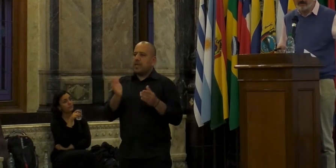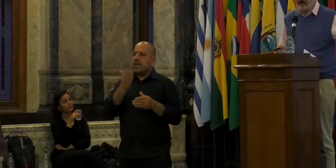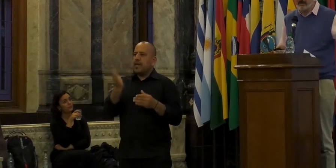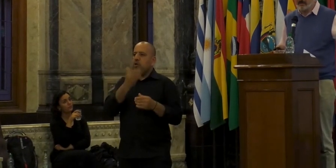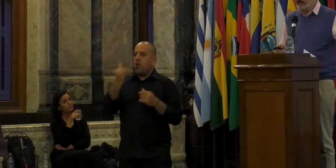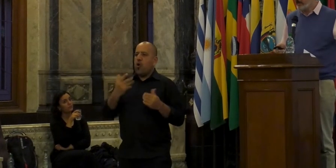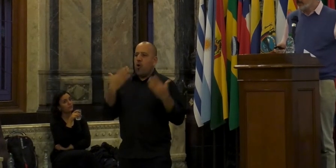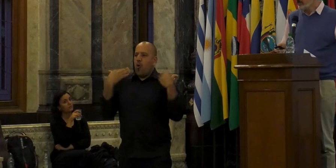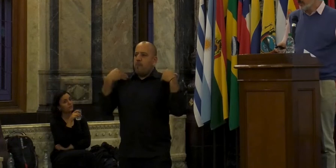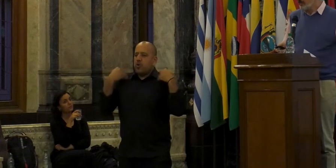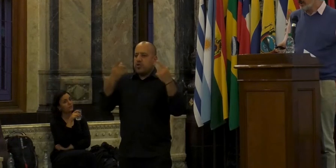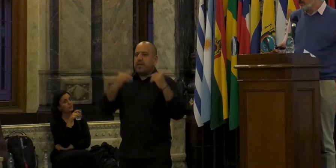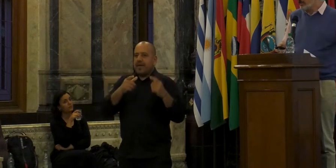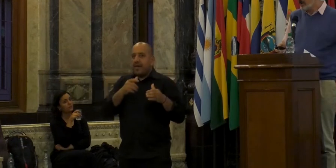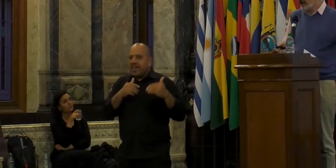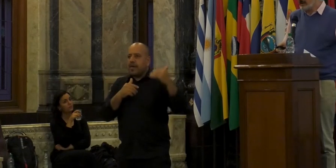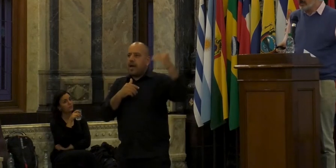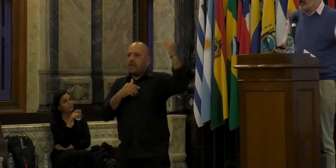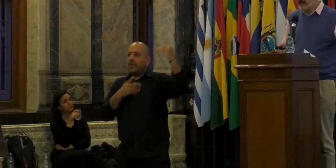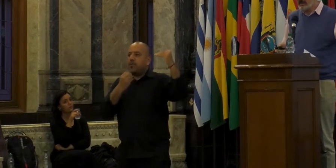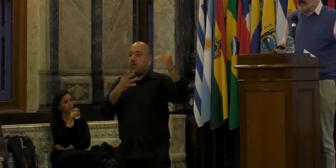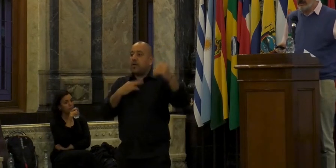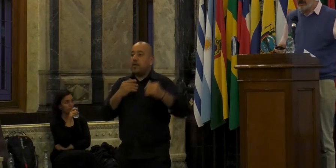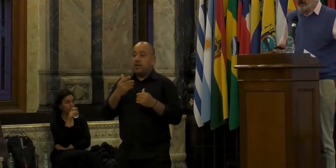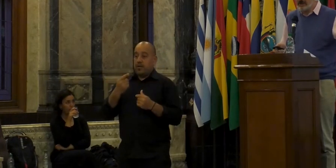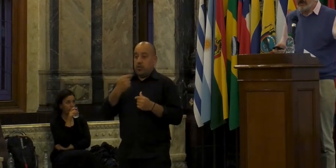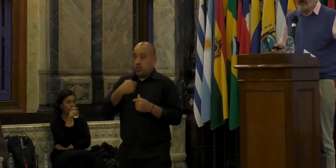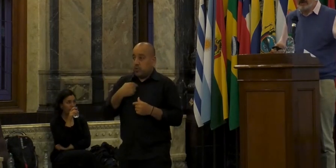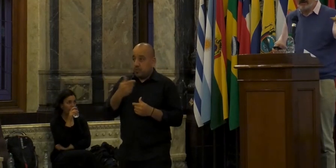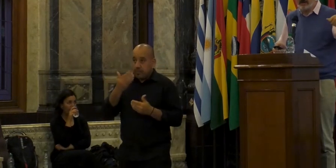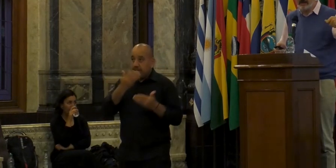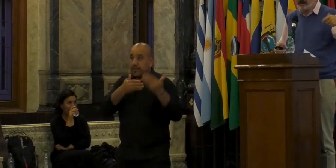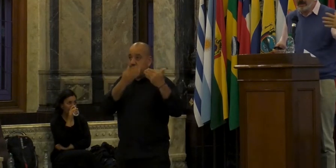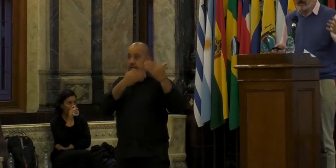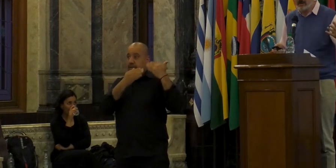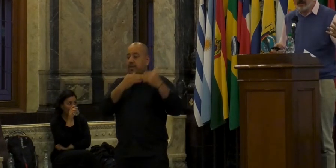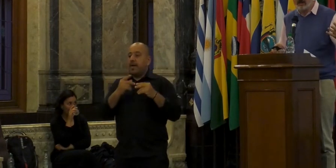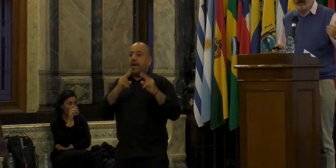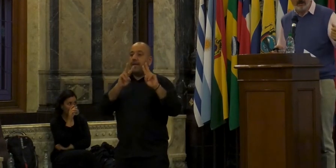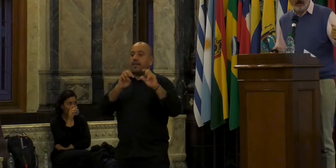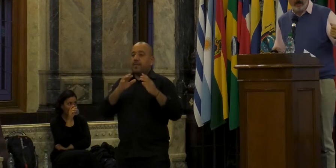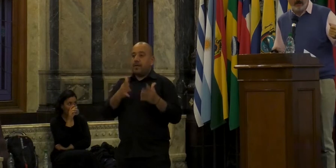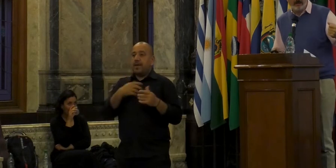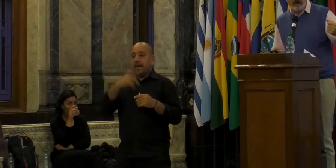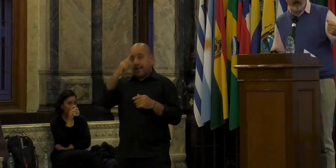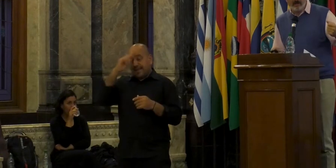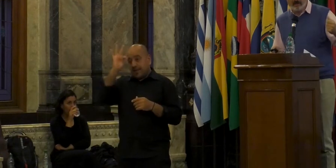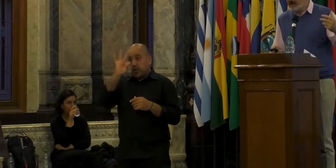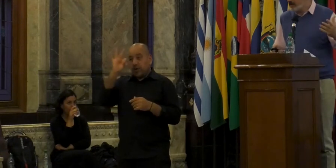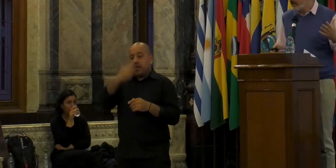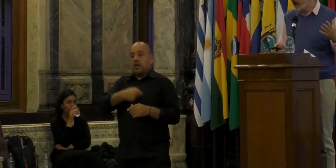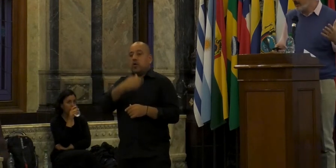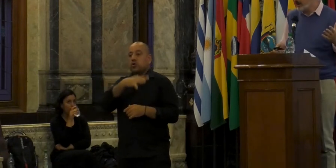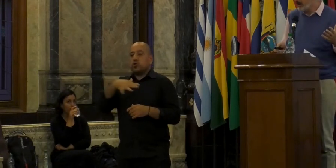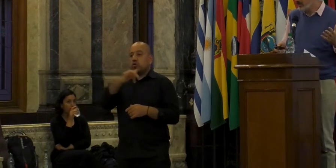gigantes. ¿Por qué? Pues porque tenemos unos antecedentes buenísimos en la teoría social, en el trabajo de